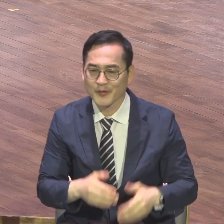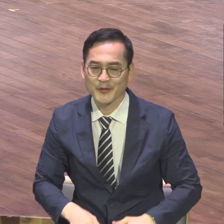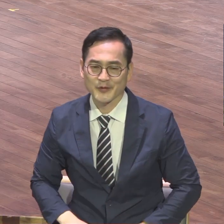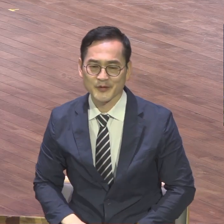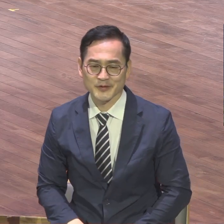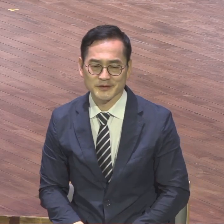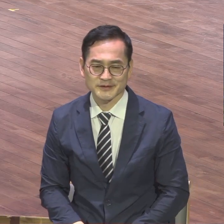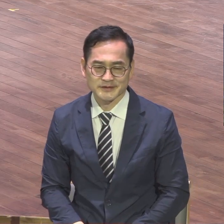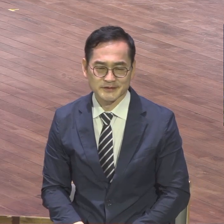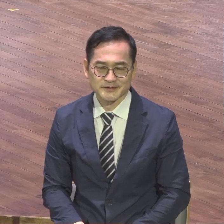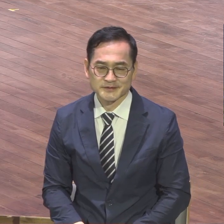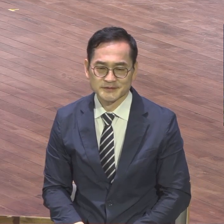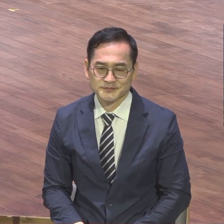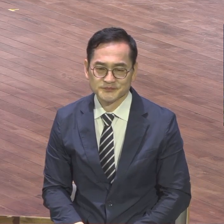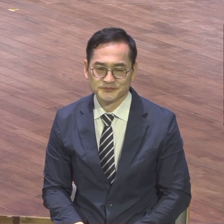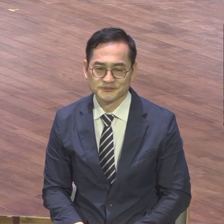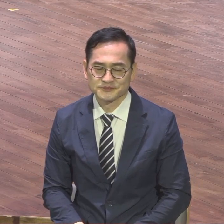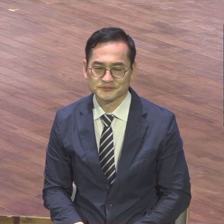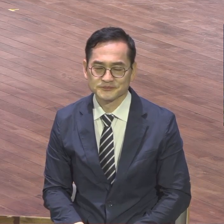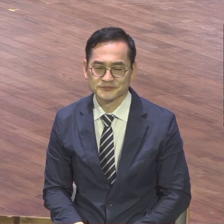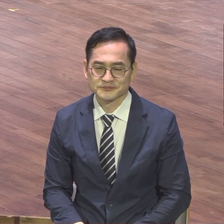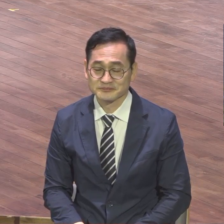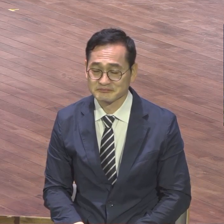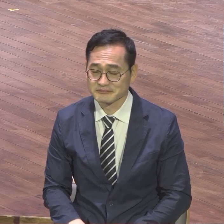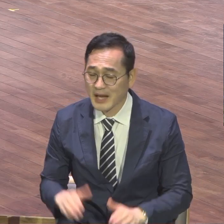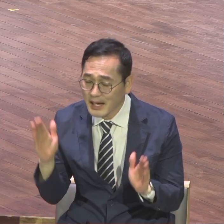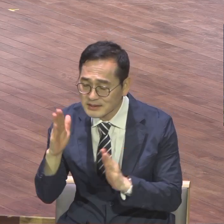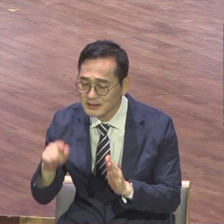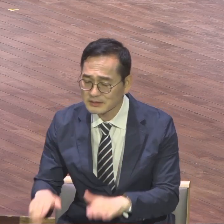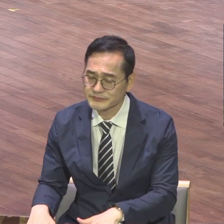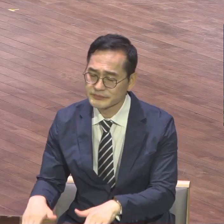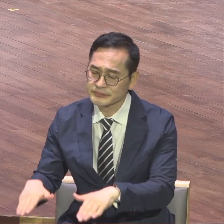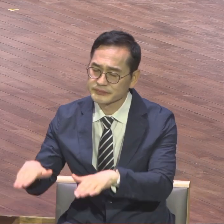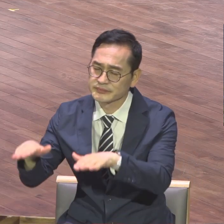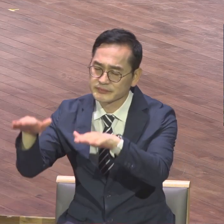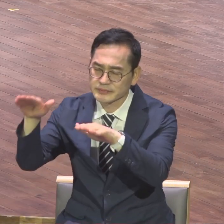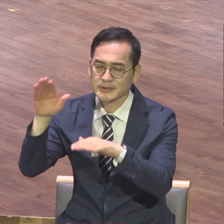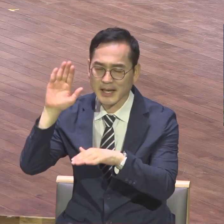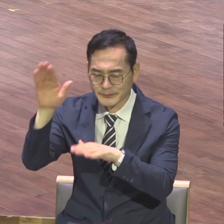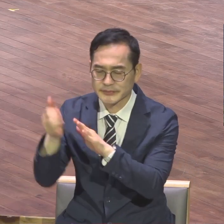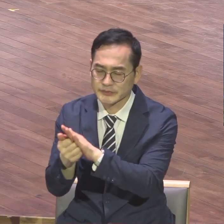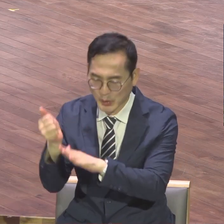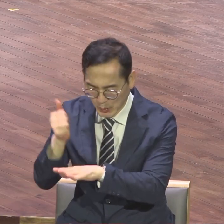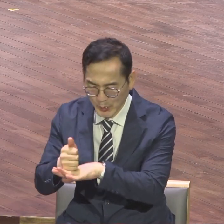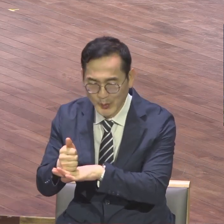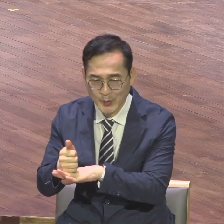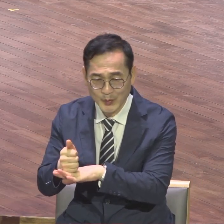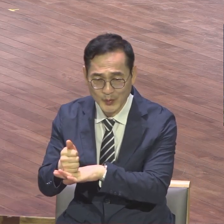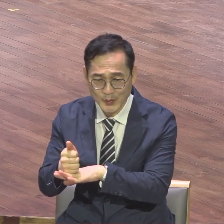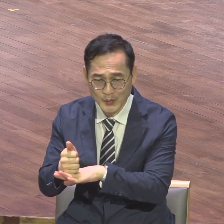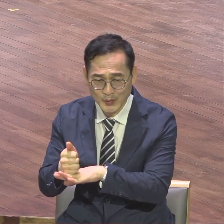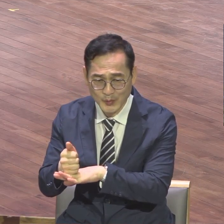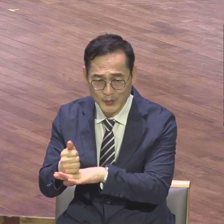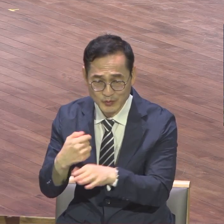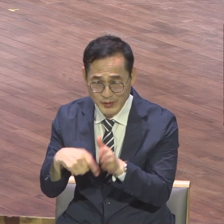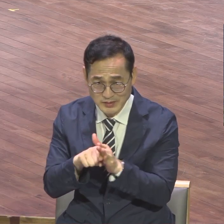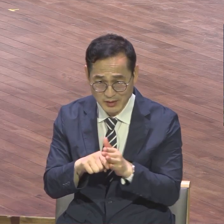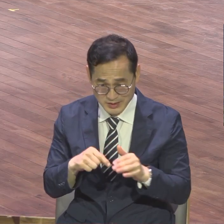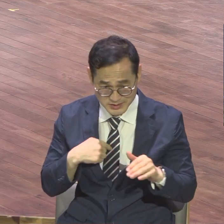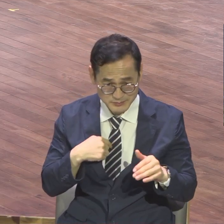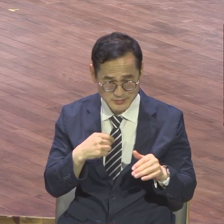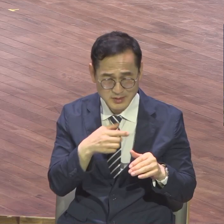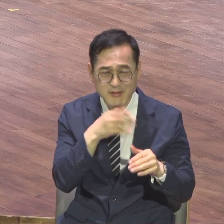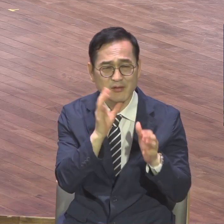우리 어른들처럼 처참하게 살지 말고 어둡게 살지 말고 처음부터 자라면서부터 사무엘처럼 희제도